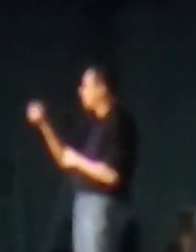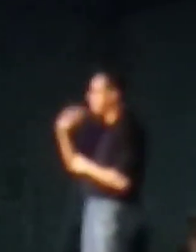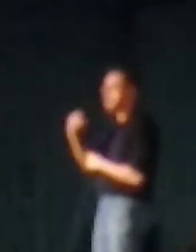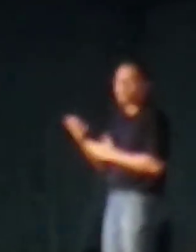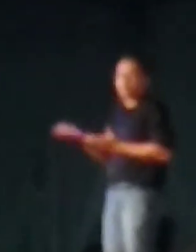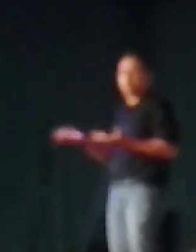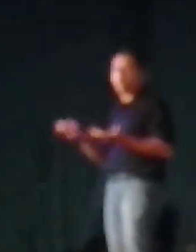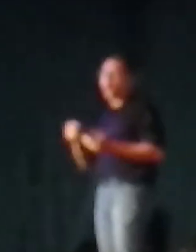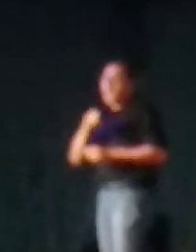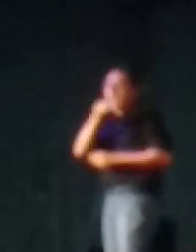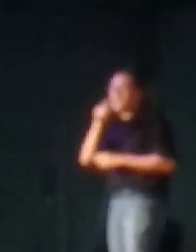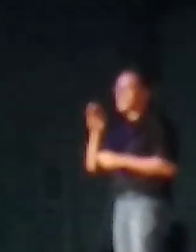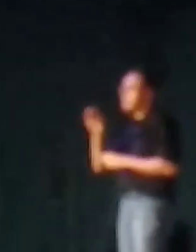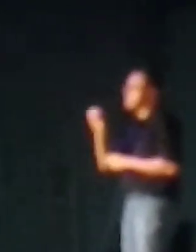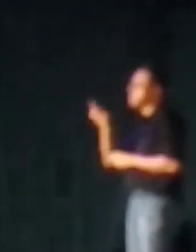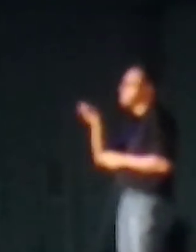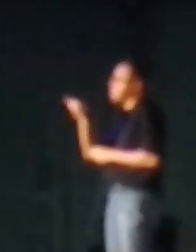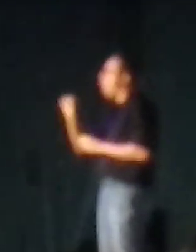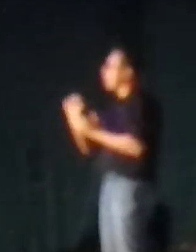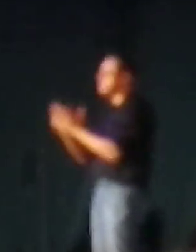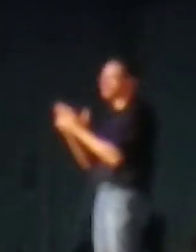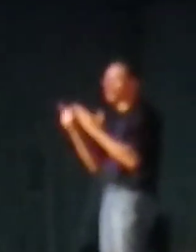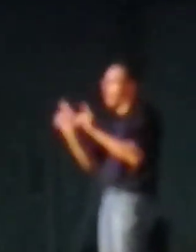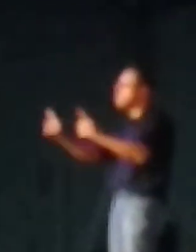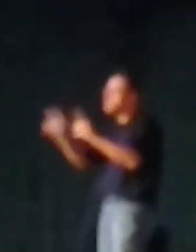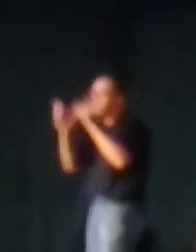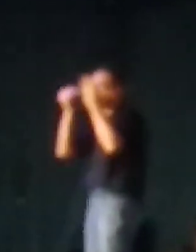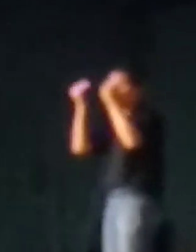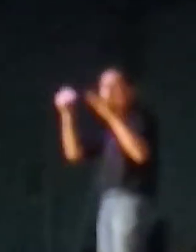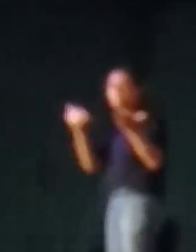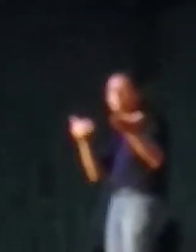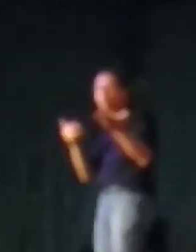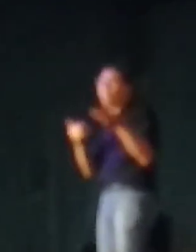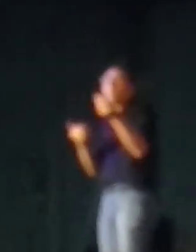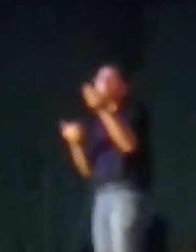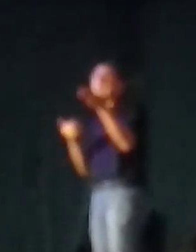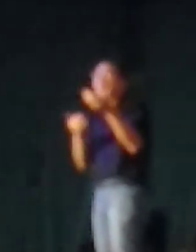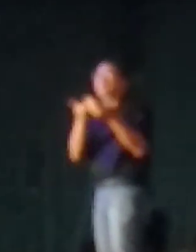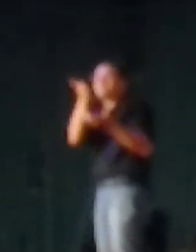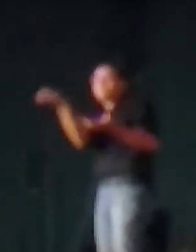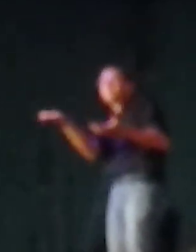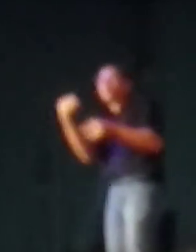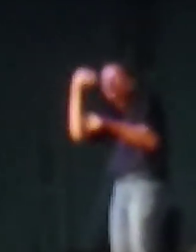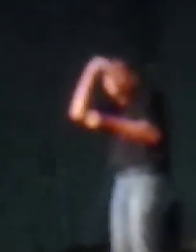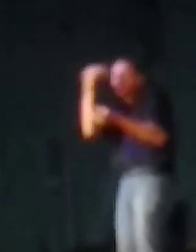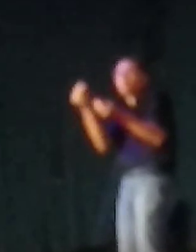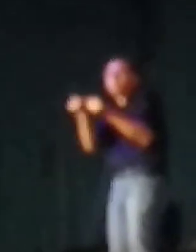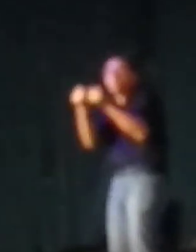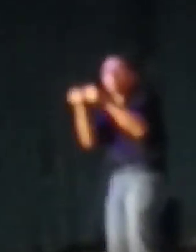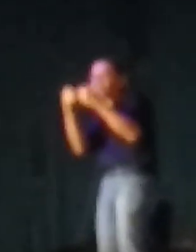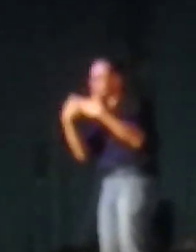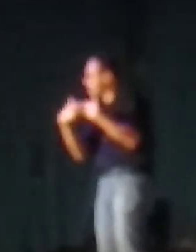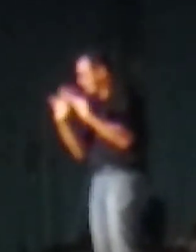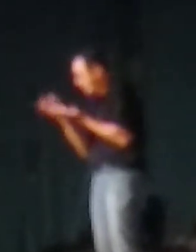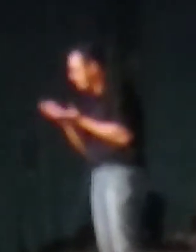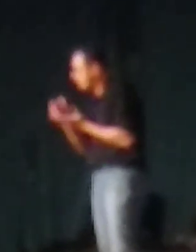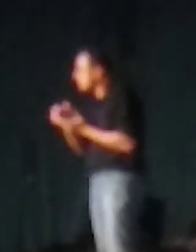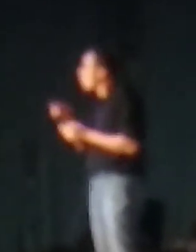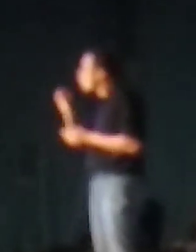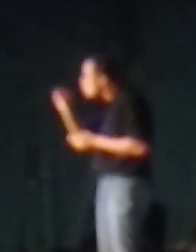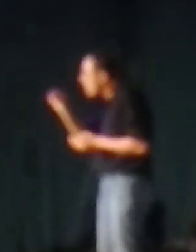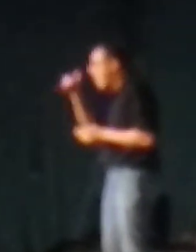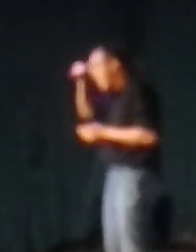era escritor também, e eu que tivesse, sabe? Então, é interessante como a gente despersonaliza. Quando eu falo não julgar, é